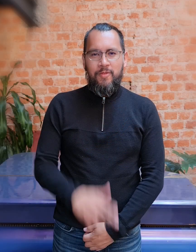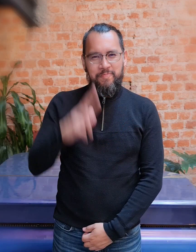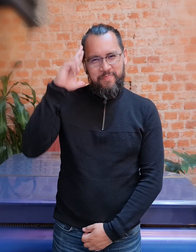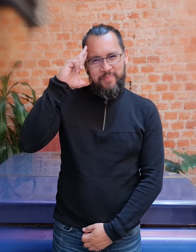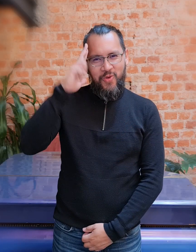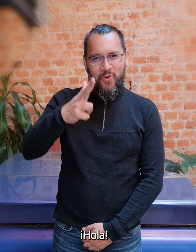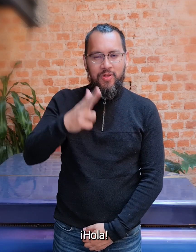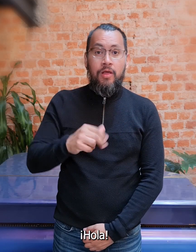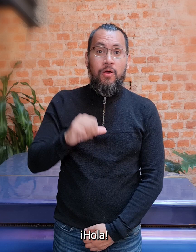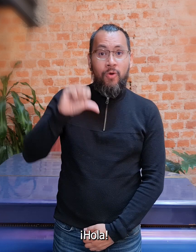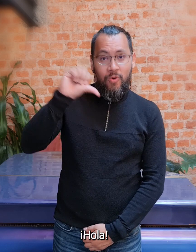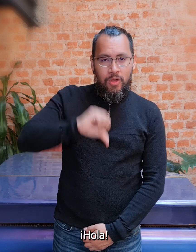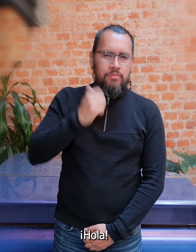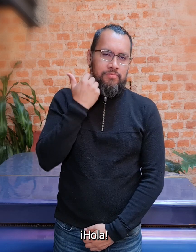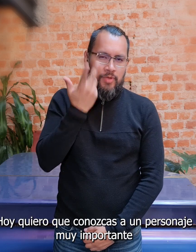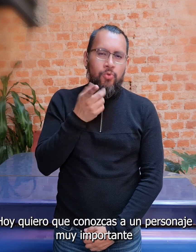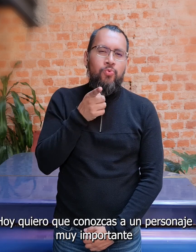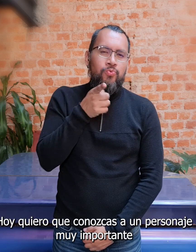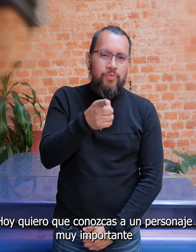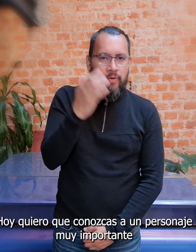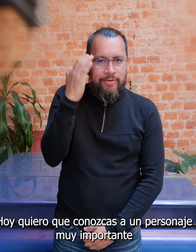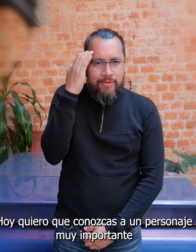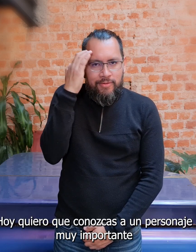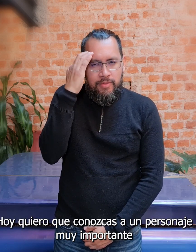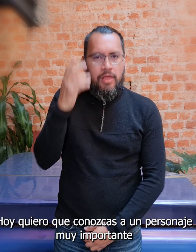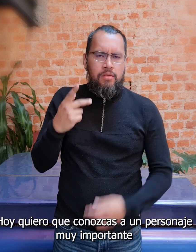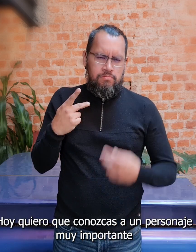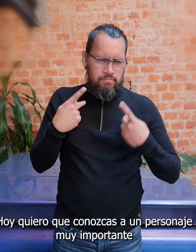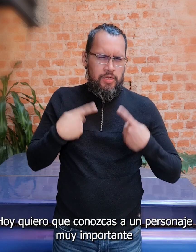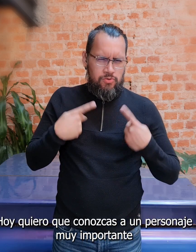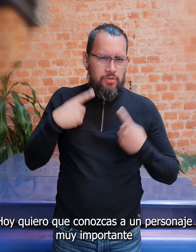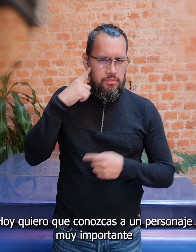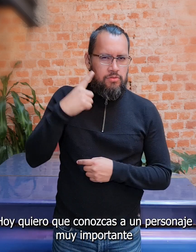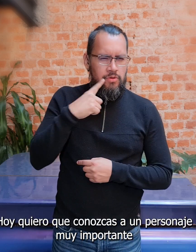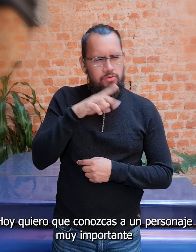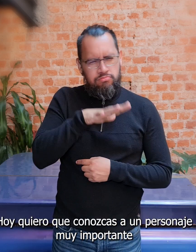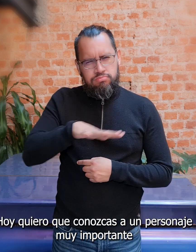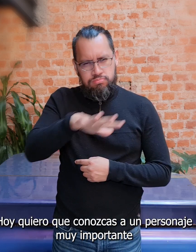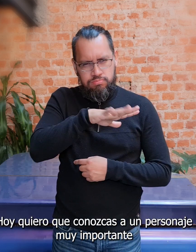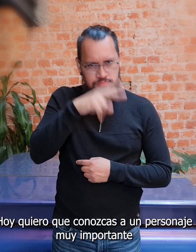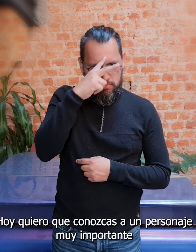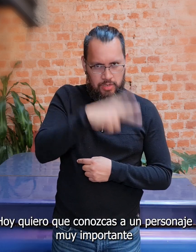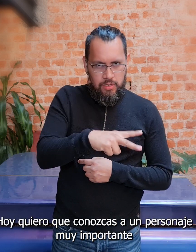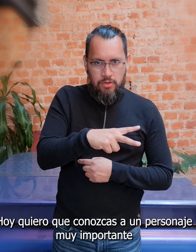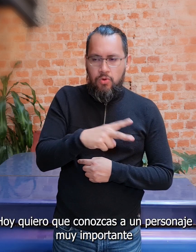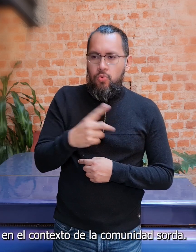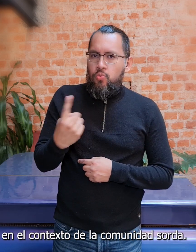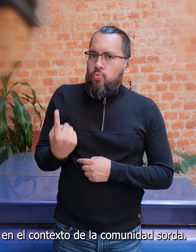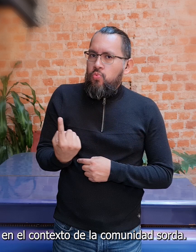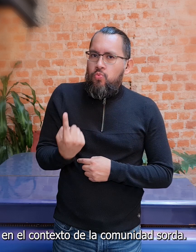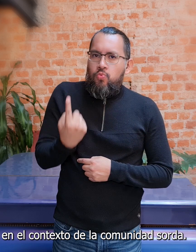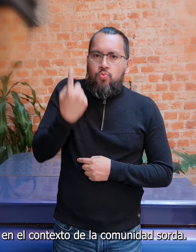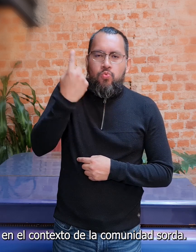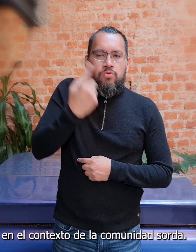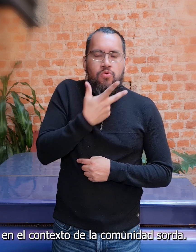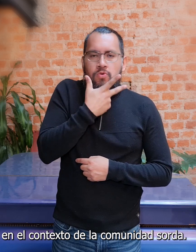Hola, hoy quiero que conozcas a un personaje muy importante en el contexto de la comunidad